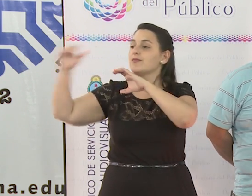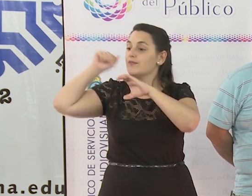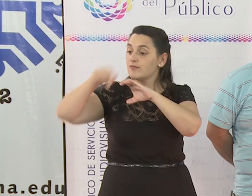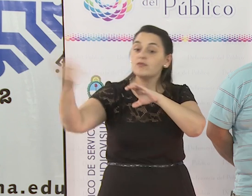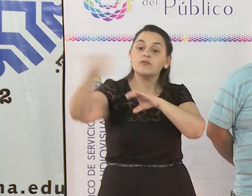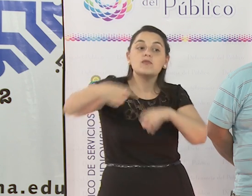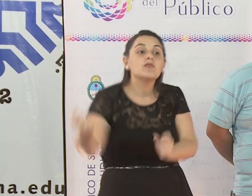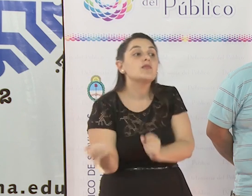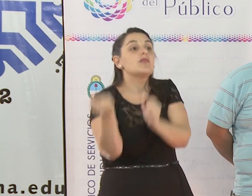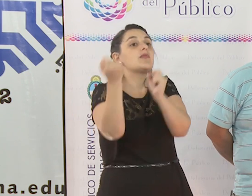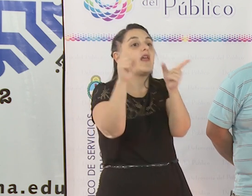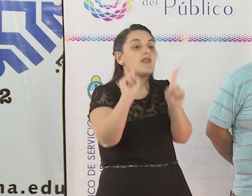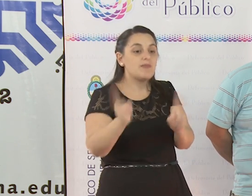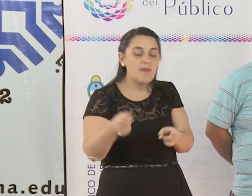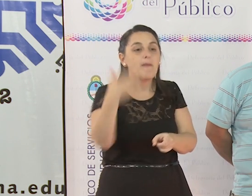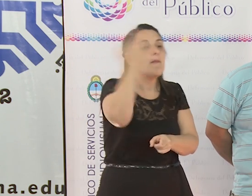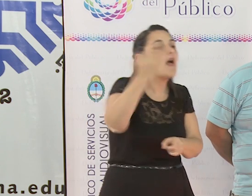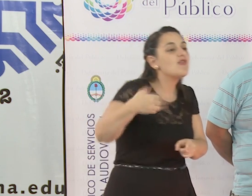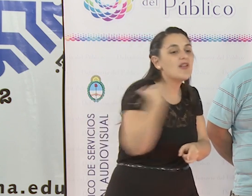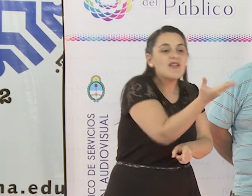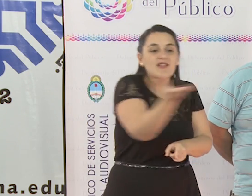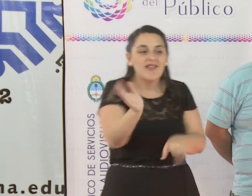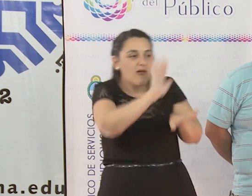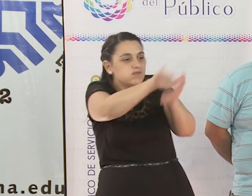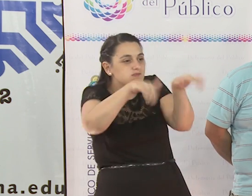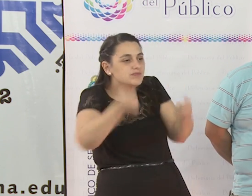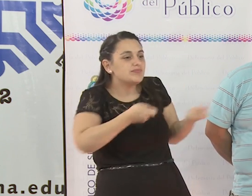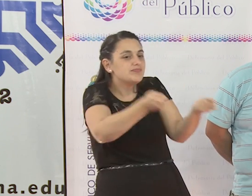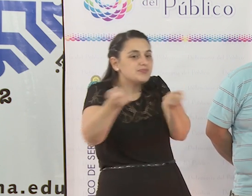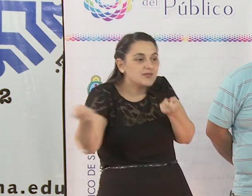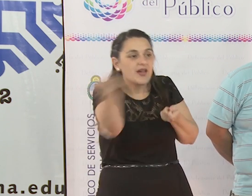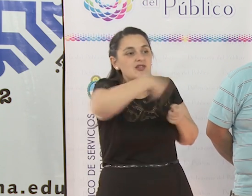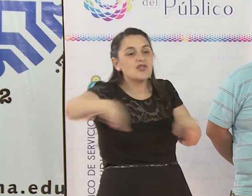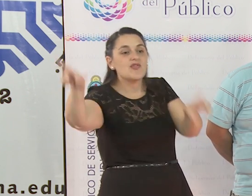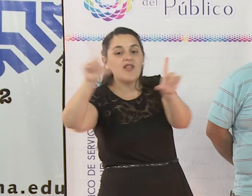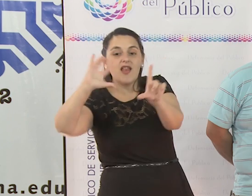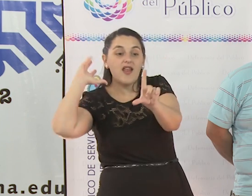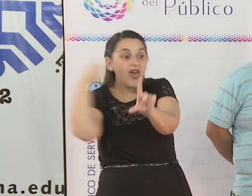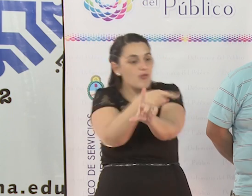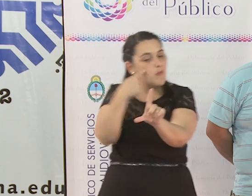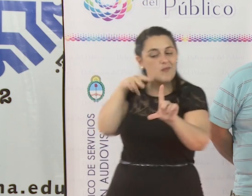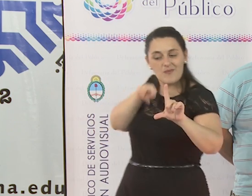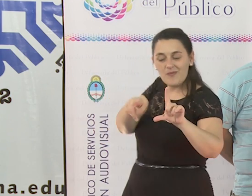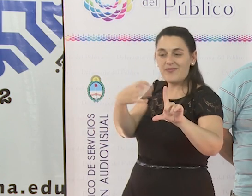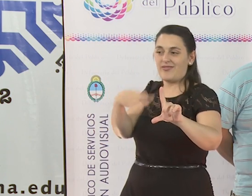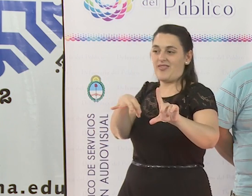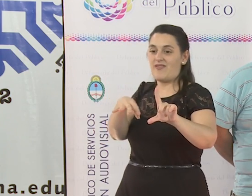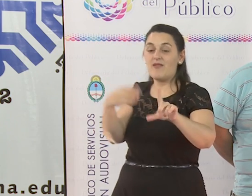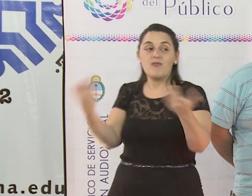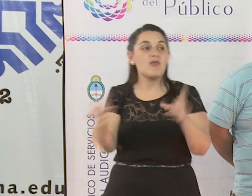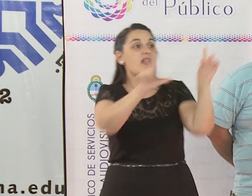mismos los que motivemos a las personas al común de la sociedad a que pueda empoderarse de los medios de comunicación comunitarios porque los medios hegemónicos